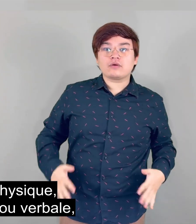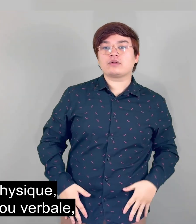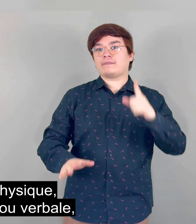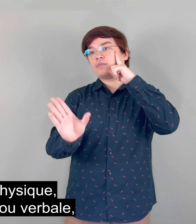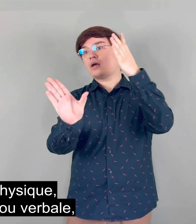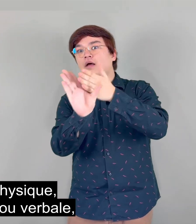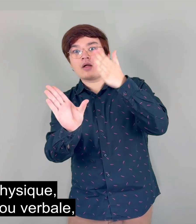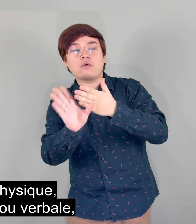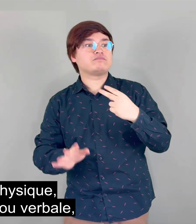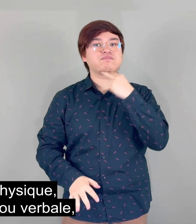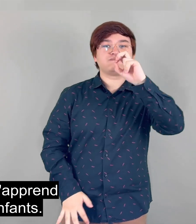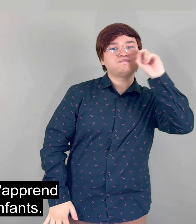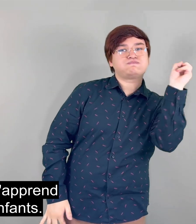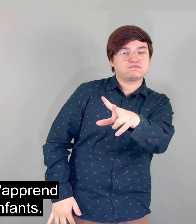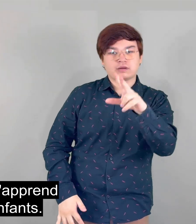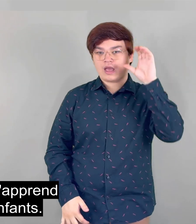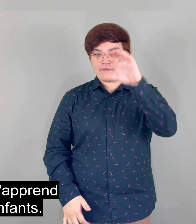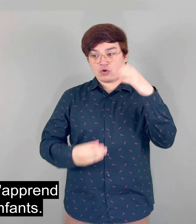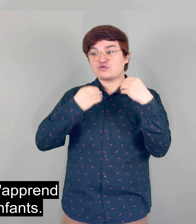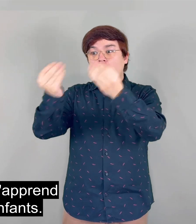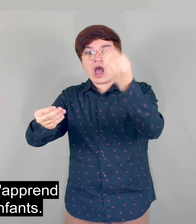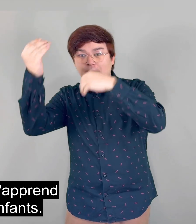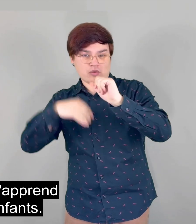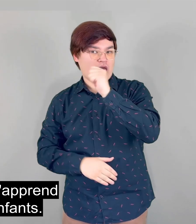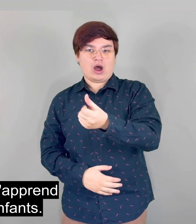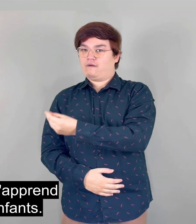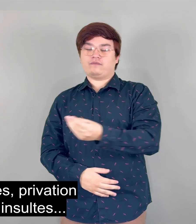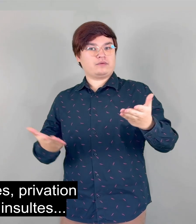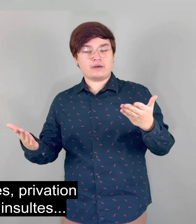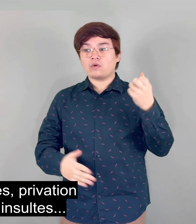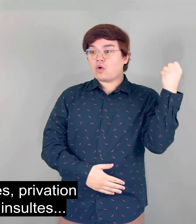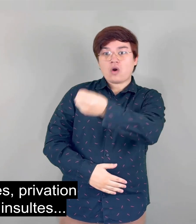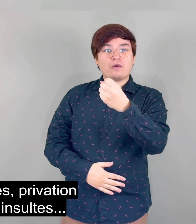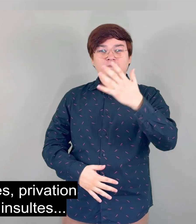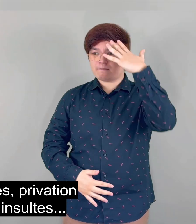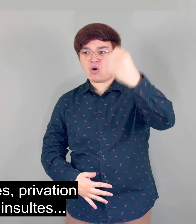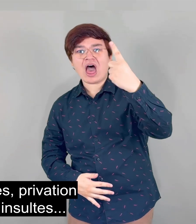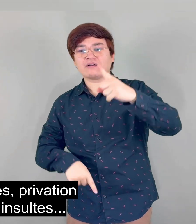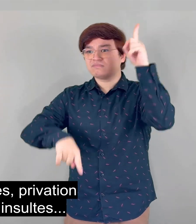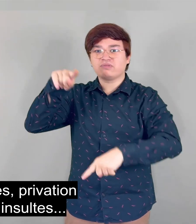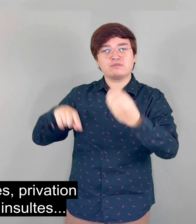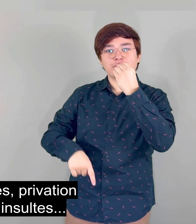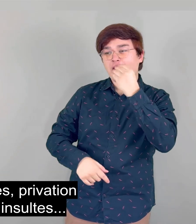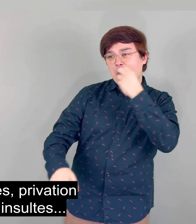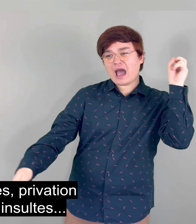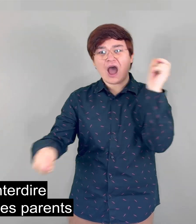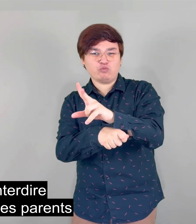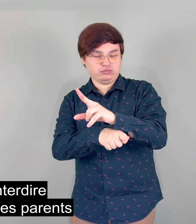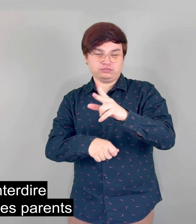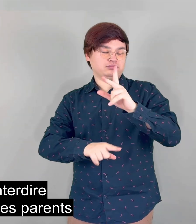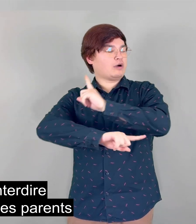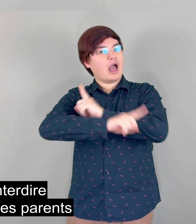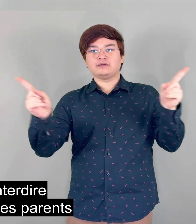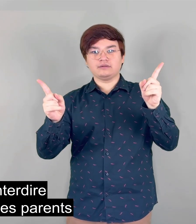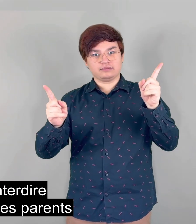physique, psychologique ou verbale, la violence n'apprend rien aux enfants. Coups, menaces, privation de nourriture, insultes, il faut